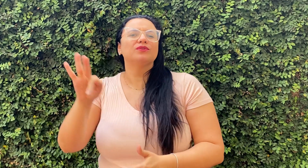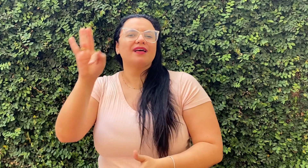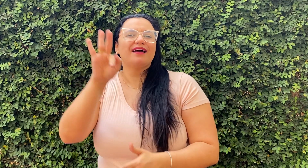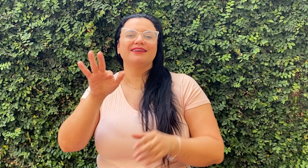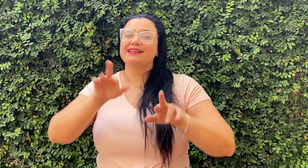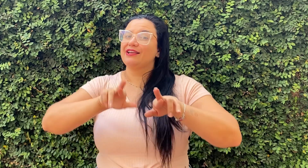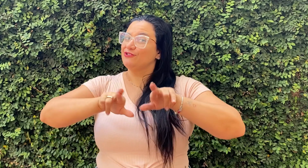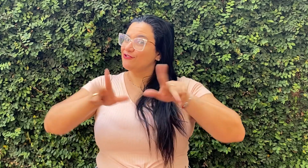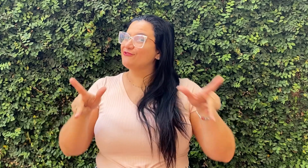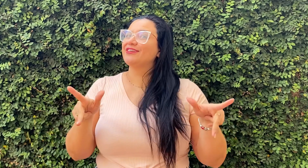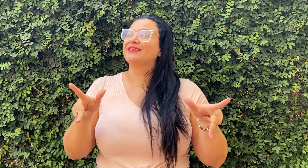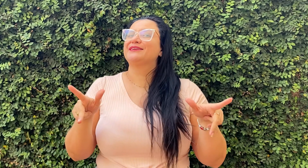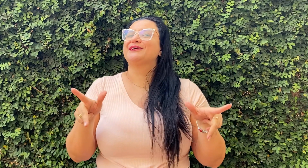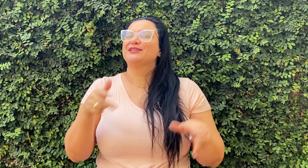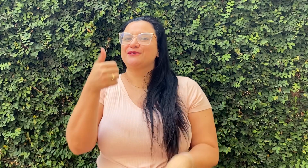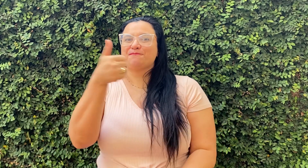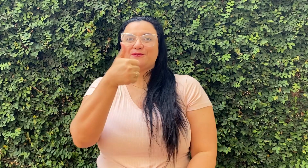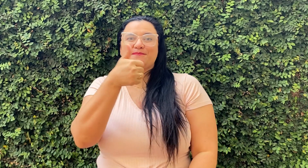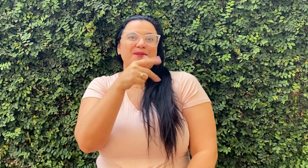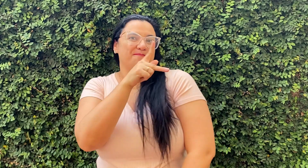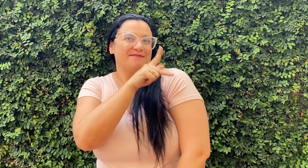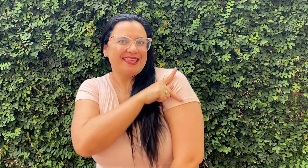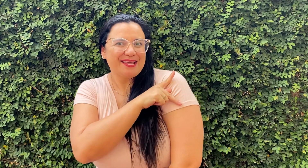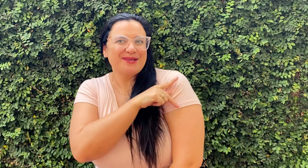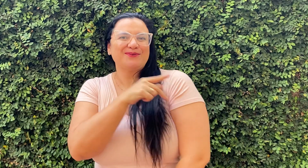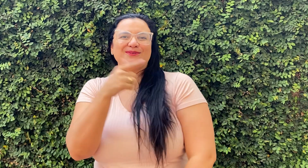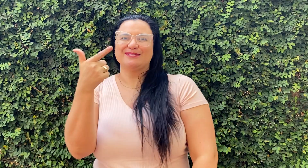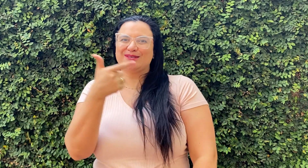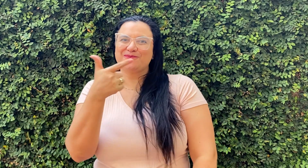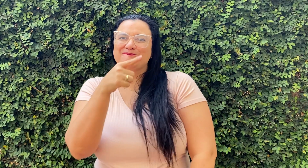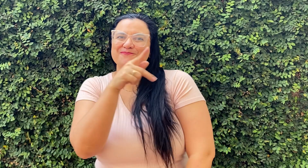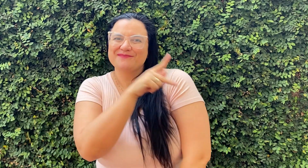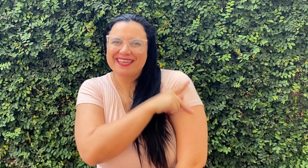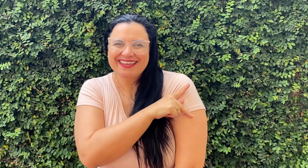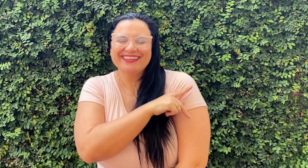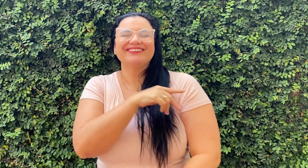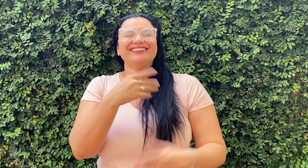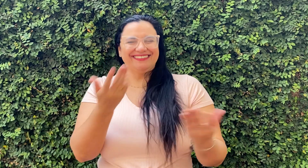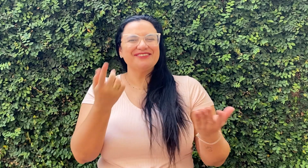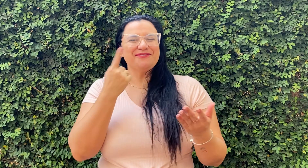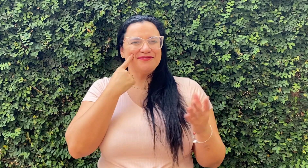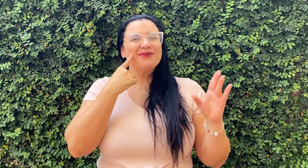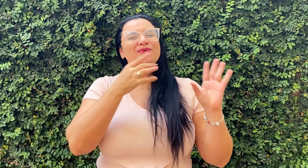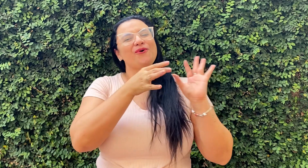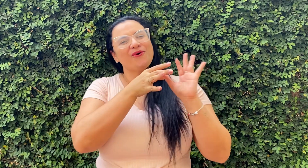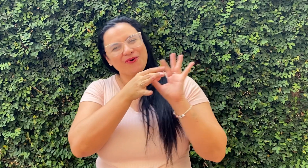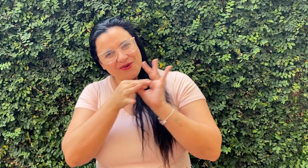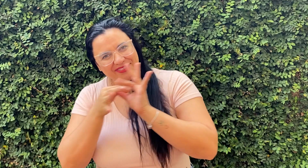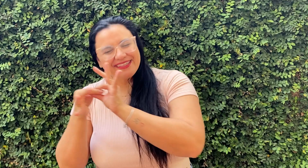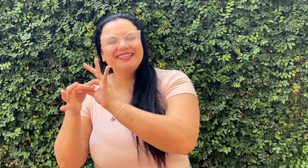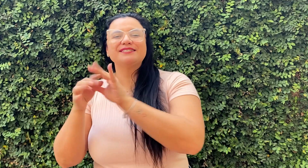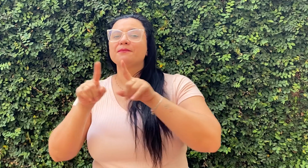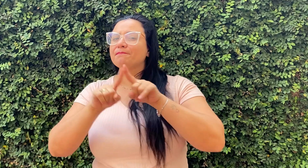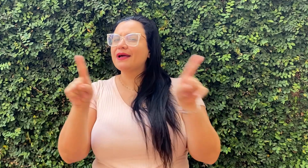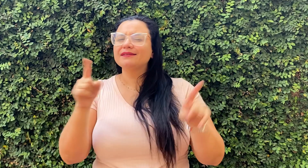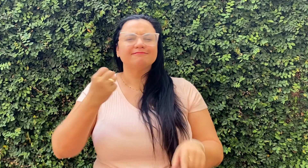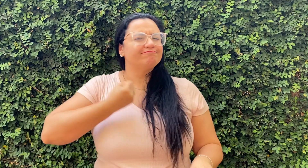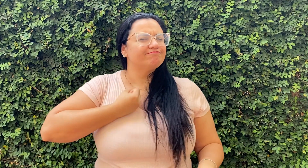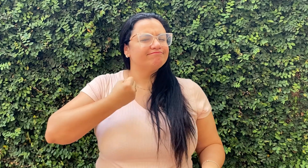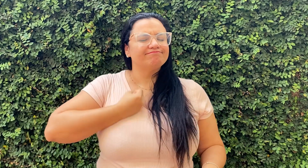Eu faço faculdade, já é diferente. 1º, 2º, 3º período. Vai pelo contexto. Tá